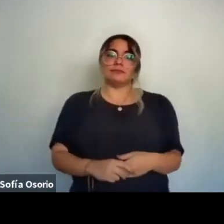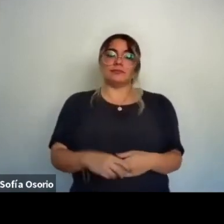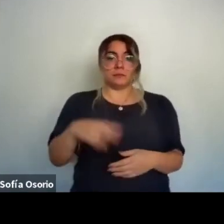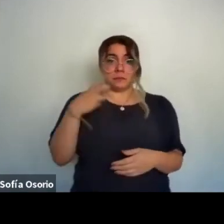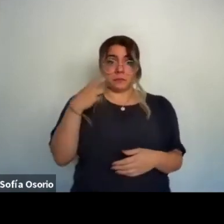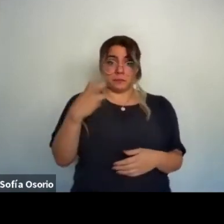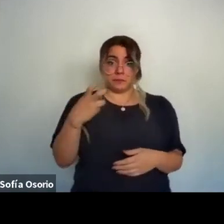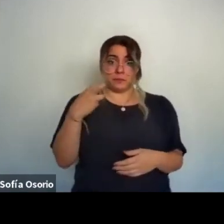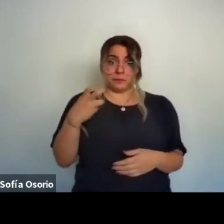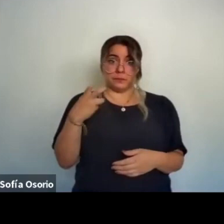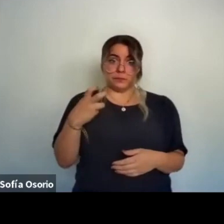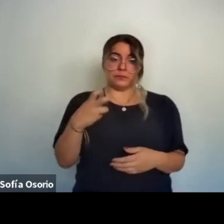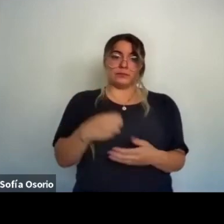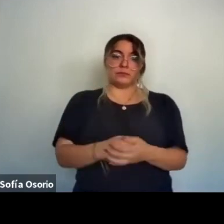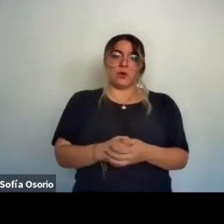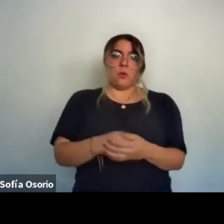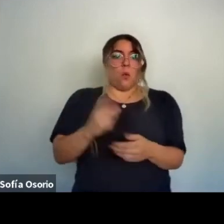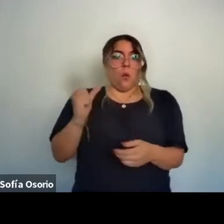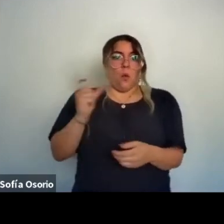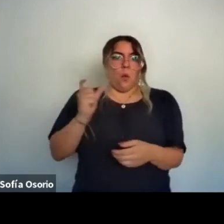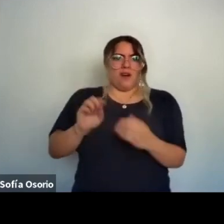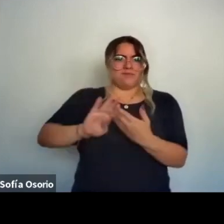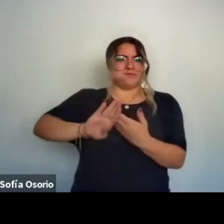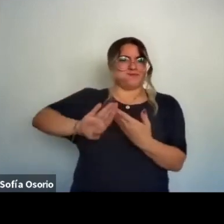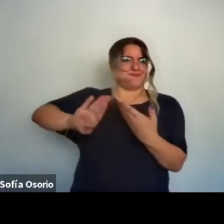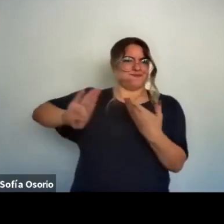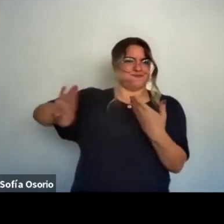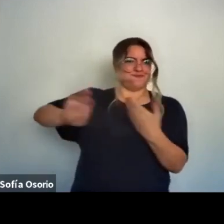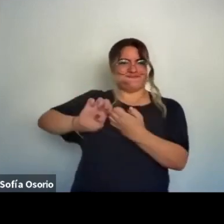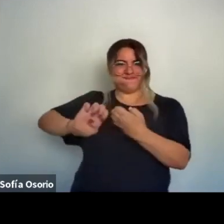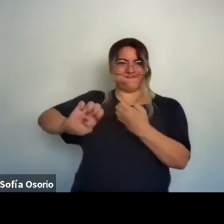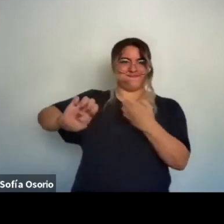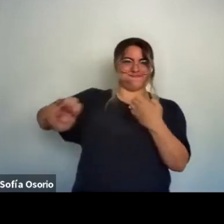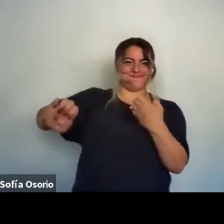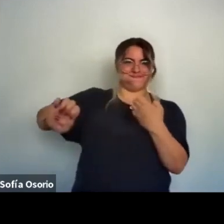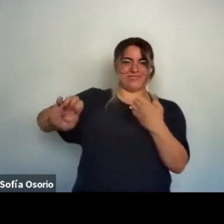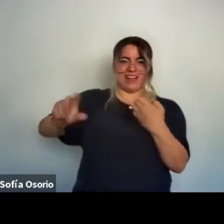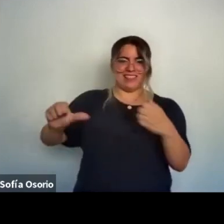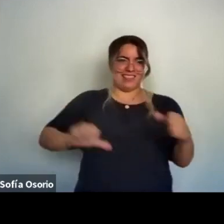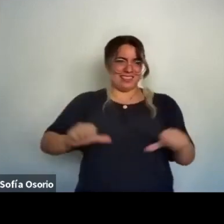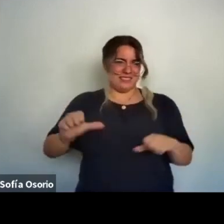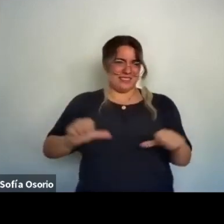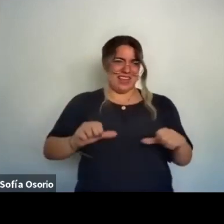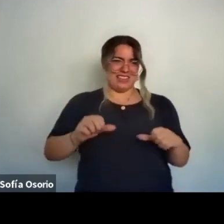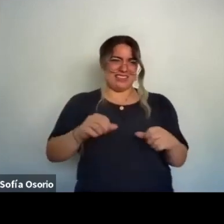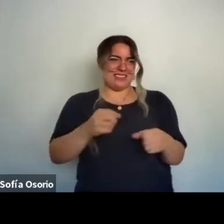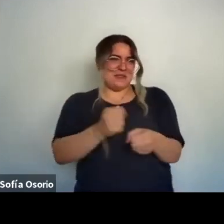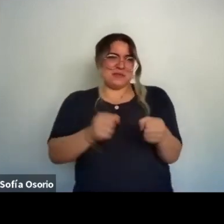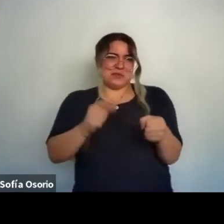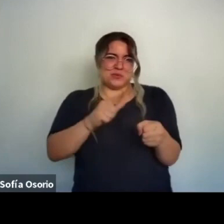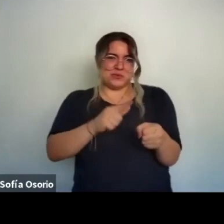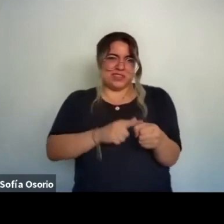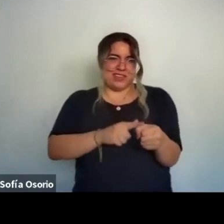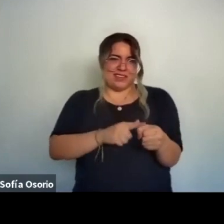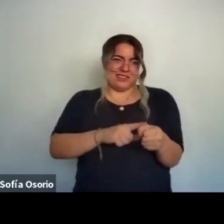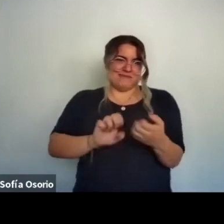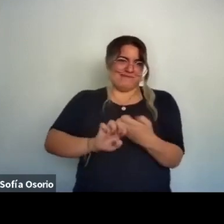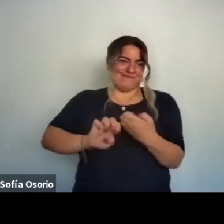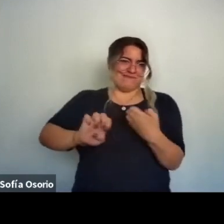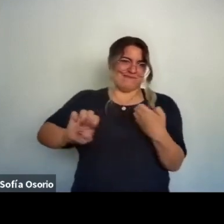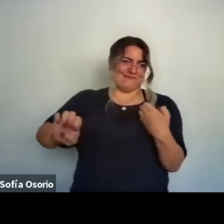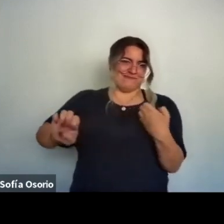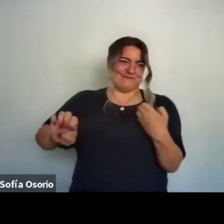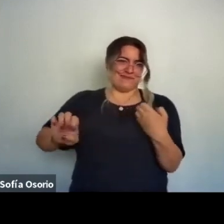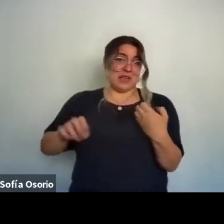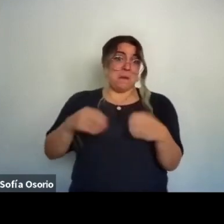tanto, las excluye en la participación de las actividades sociales generales. La incapacidad física es,